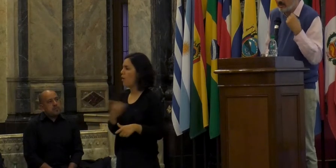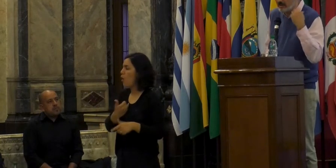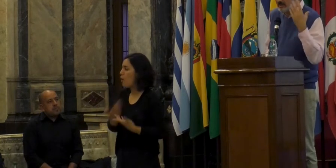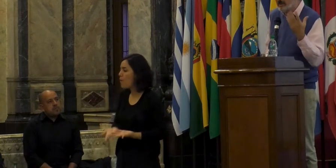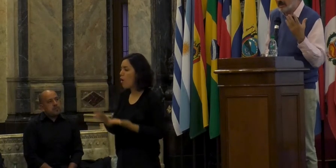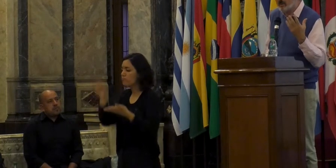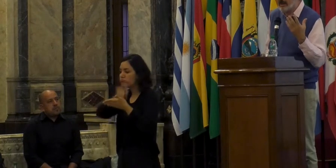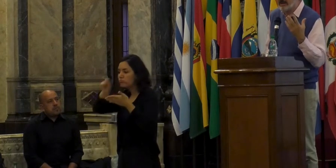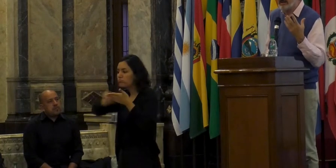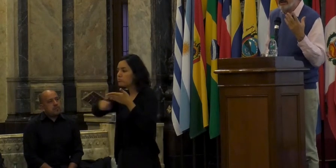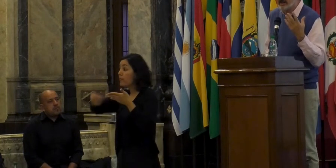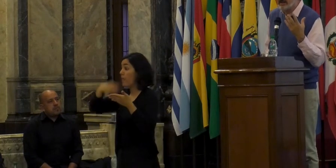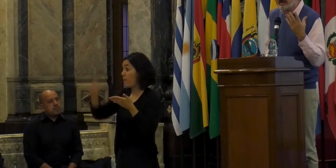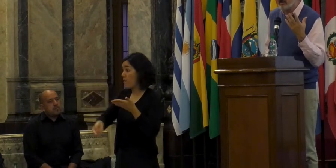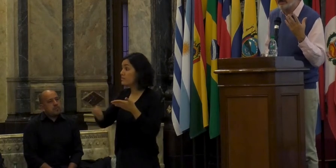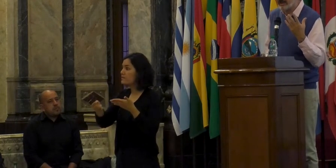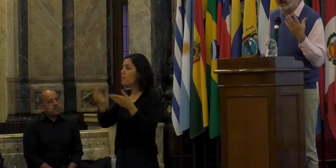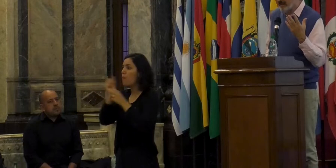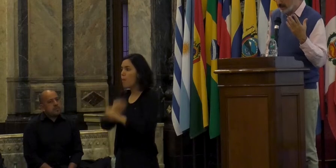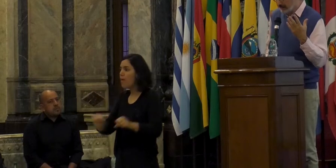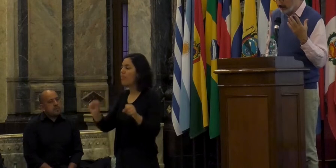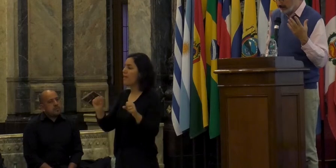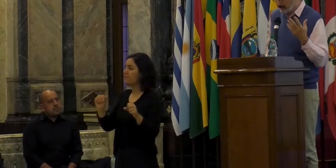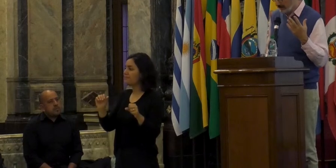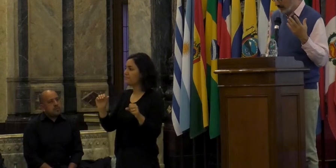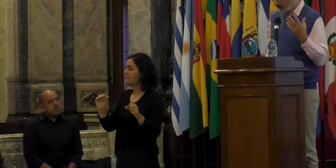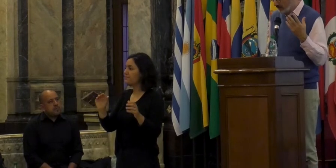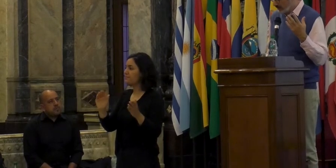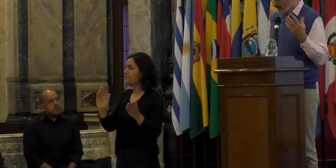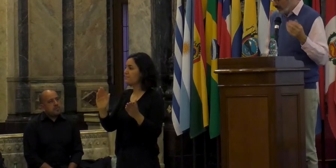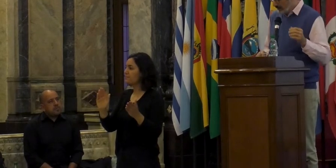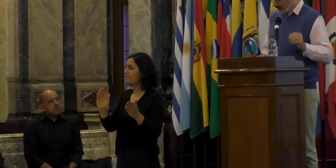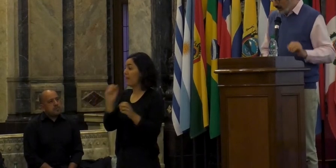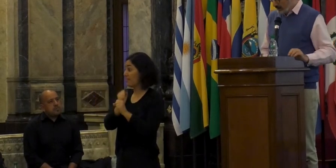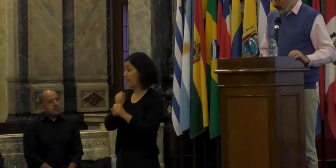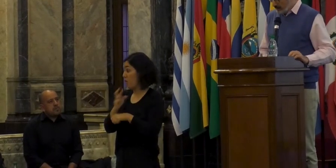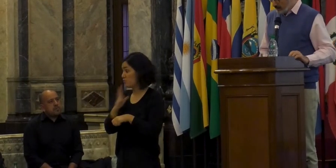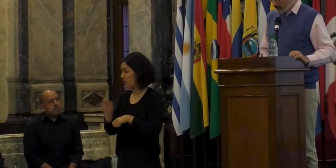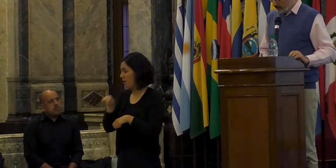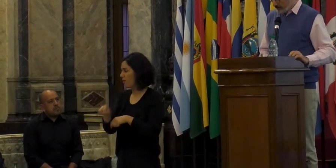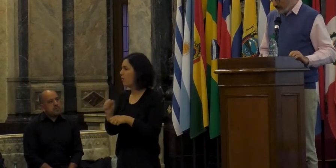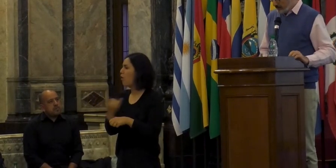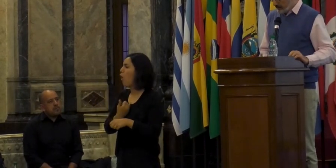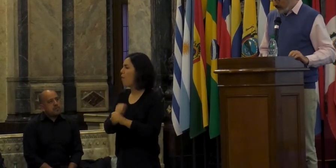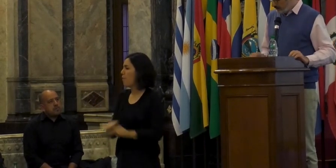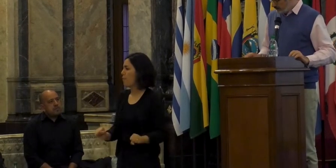teorización o de comprensión del lenguaje necesitamos tener para hacer ese trabajo.